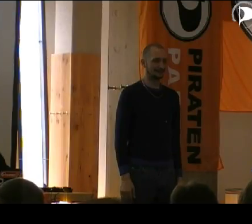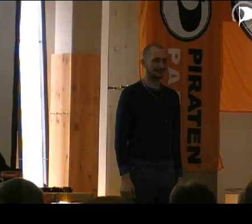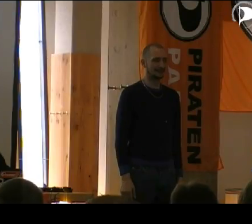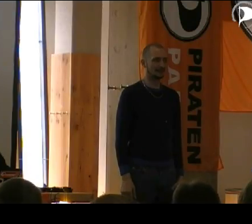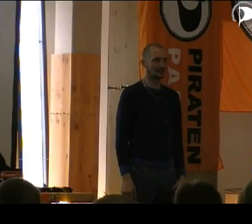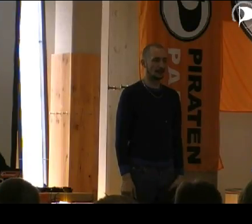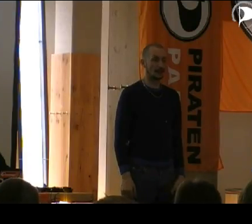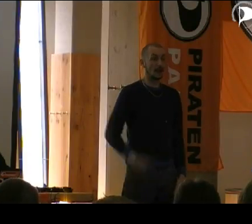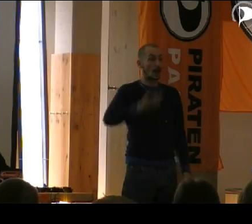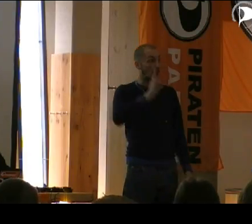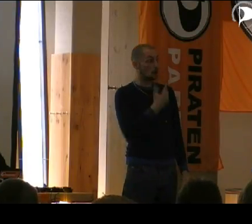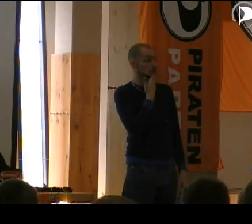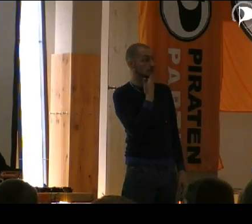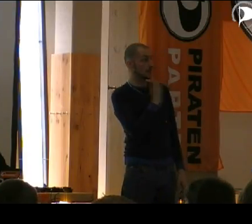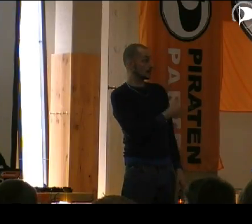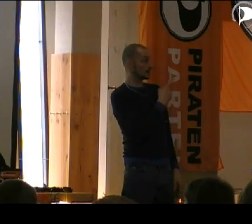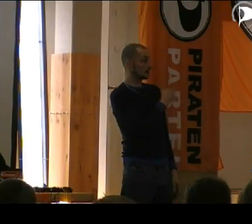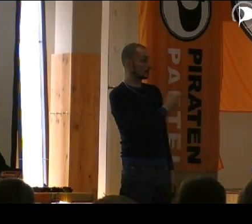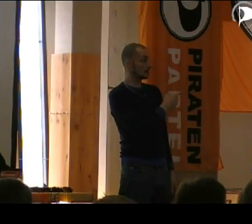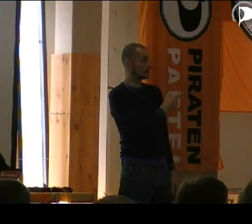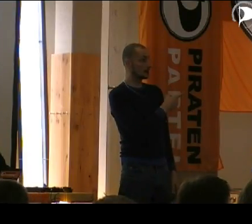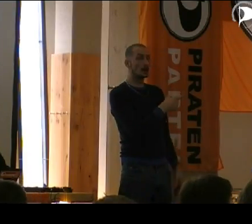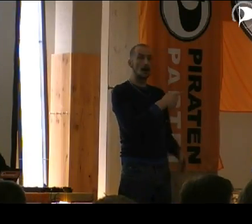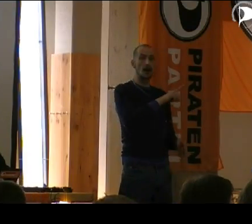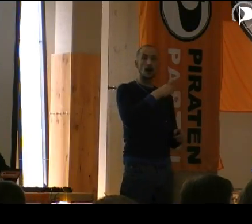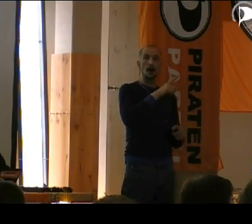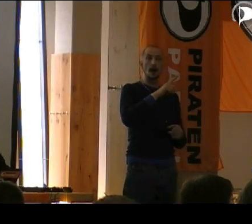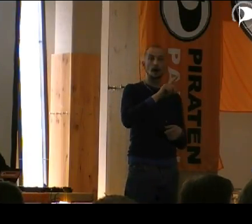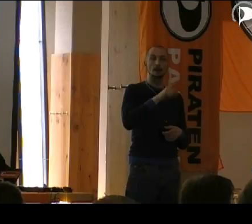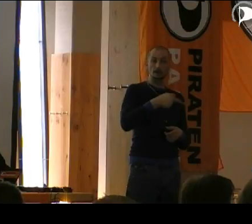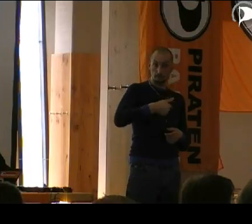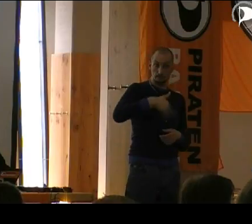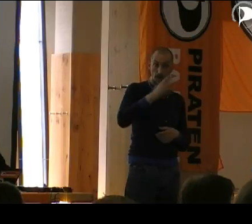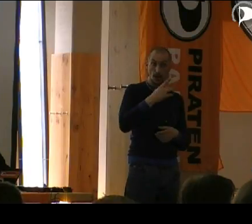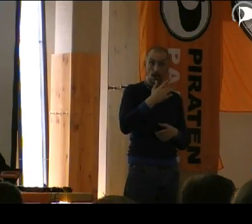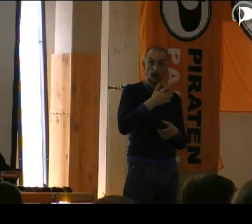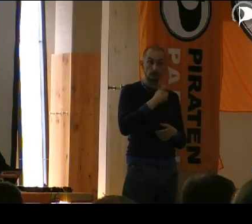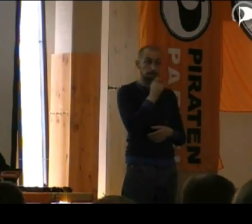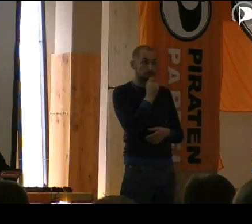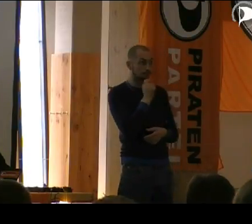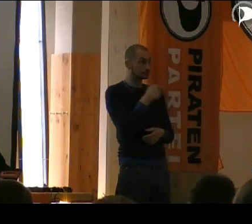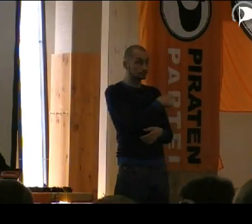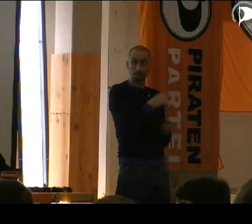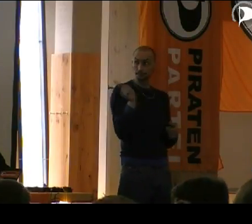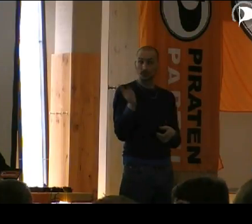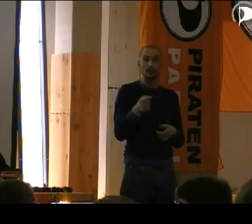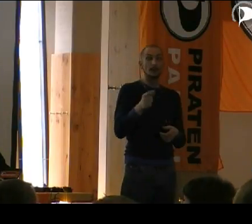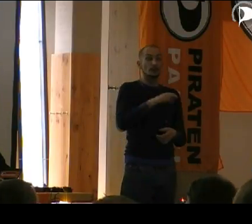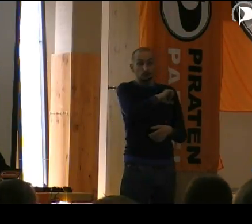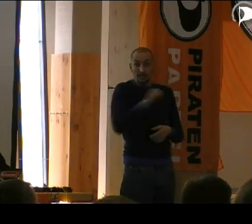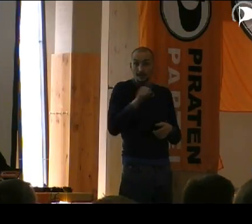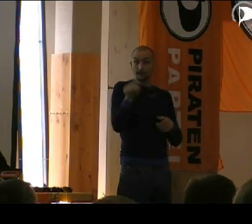auch dann mit diesen beitragen dass weitere beiträge zum aufbau sprache also falls noch jemand schnell ans